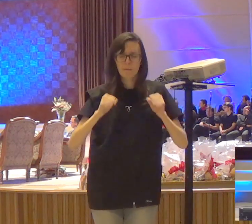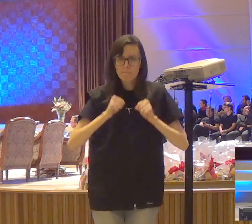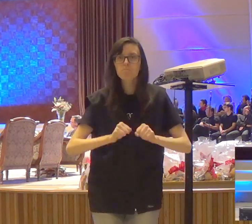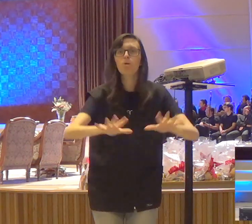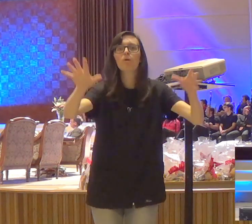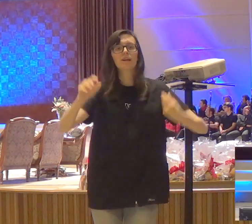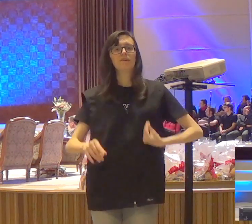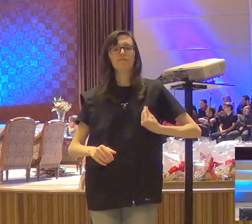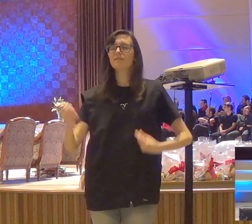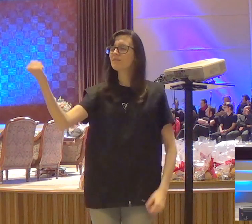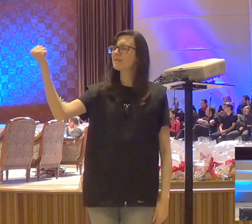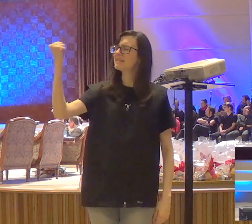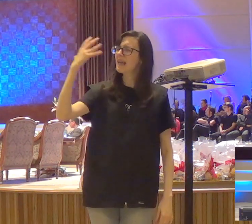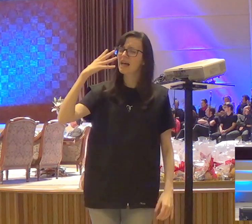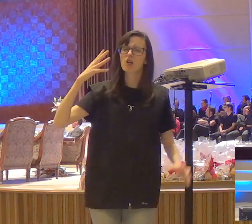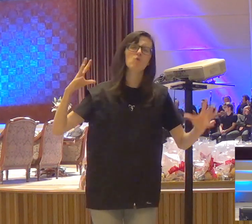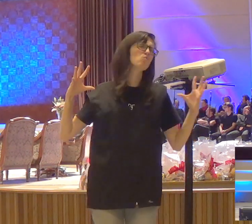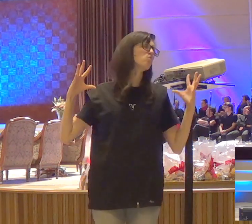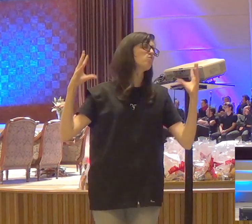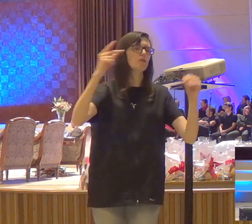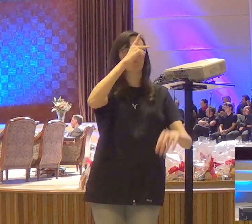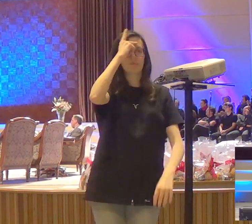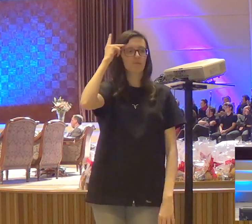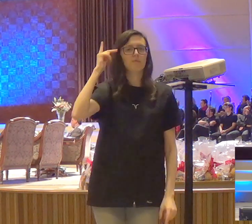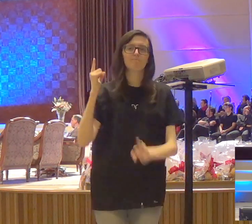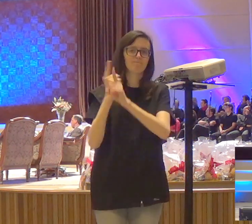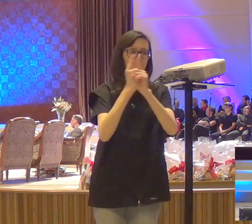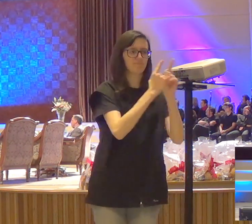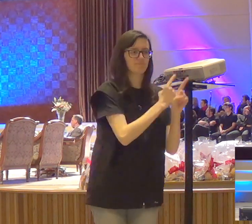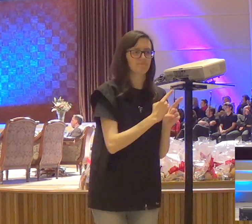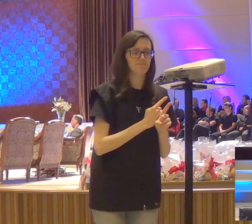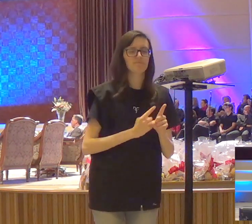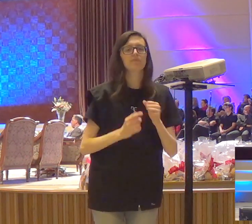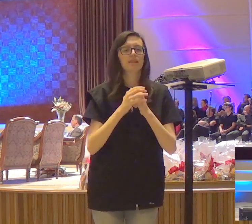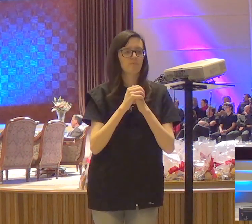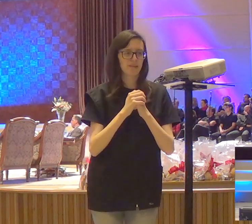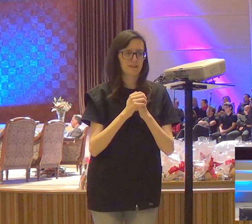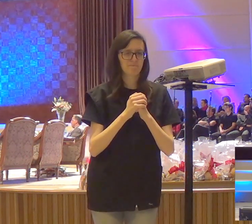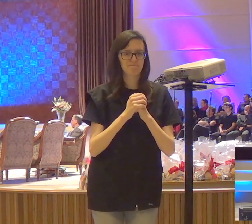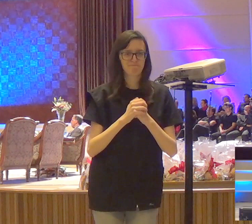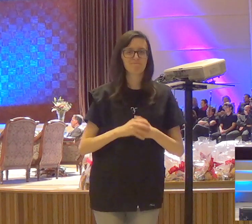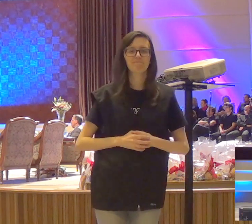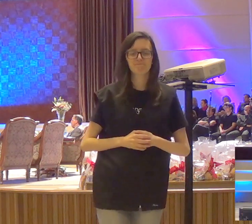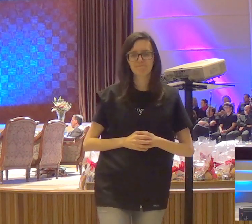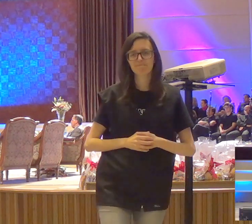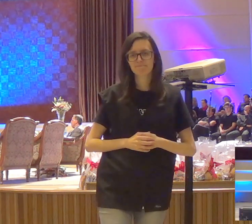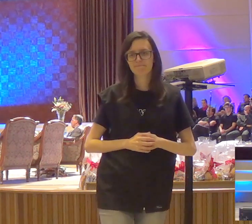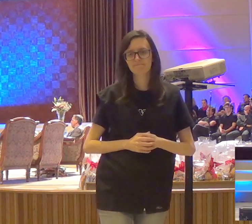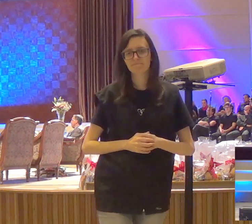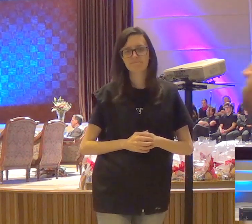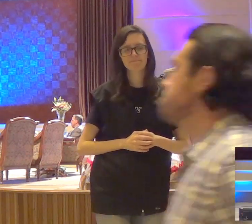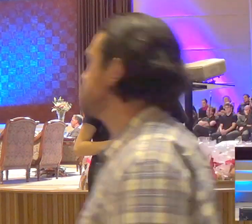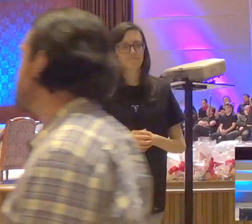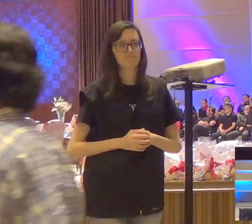nova vida e graça em tudo e todos que tocamos. Amém. So I'm going to lead the way.